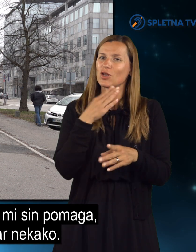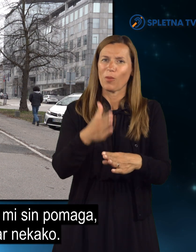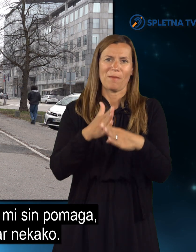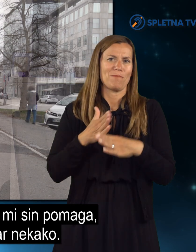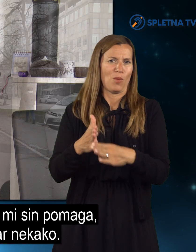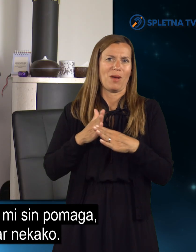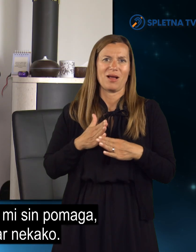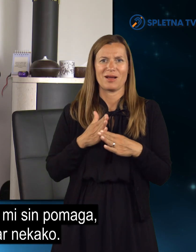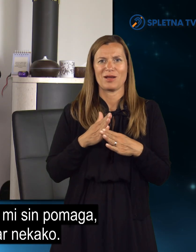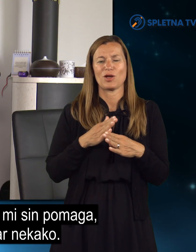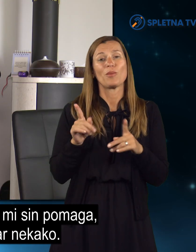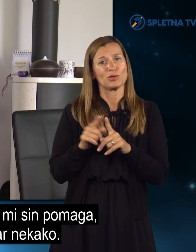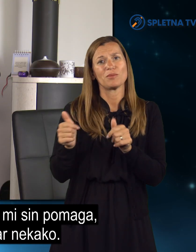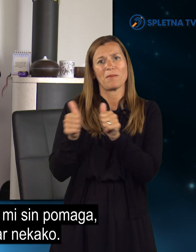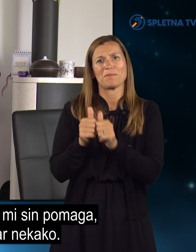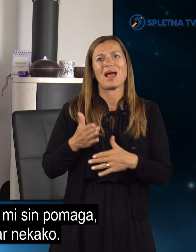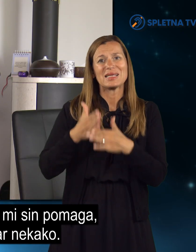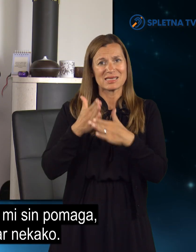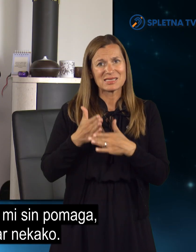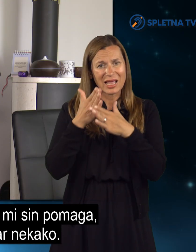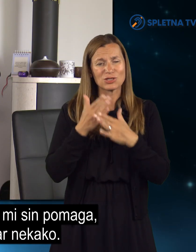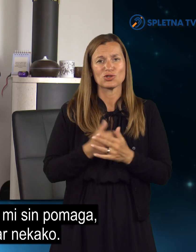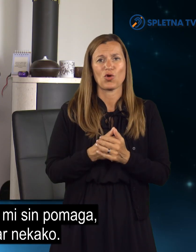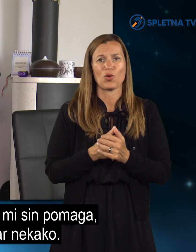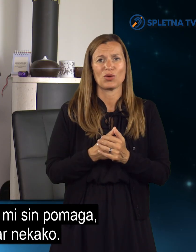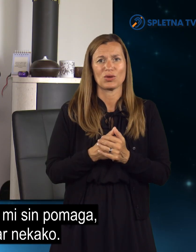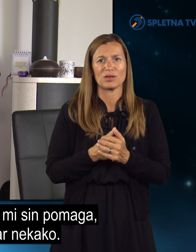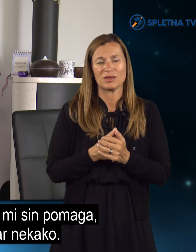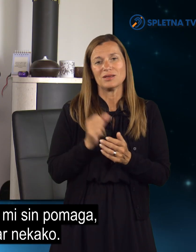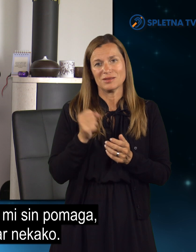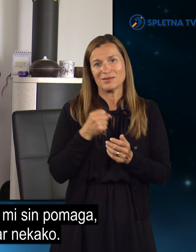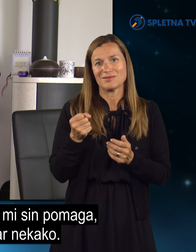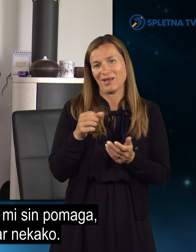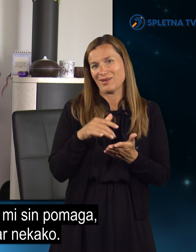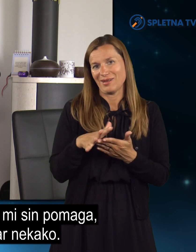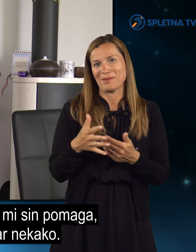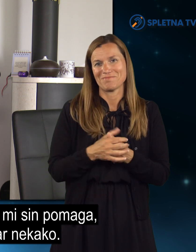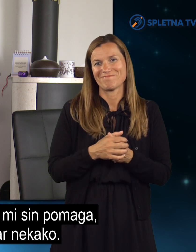asistenca, pa mislim pomaga, tako da je šlo kar